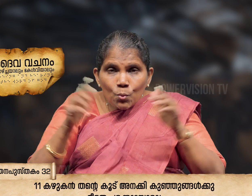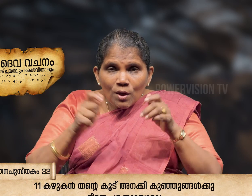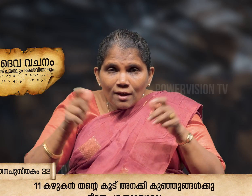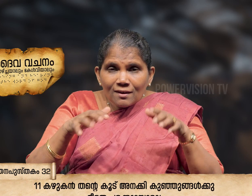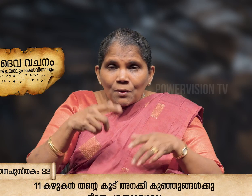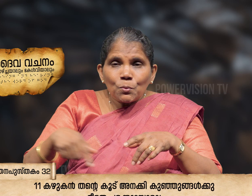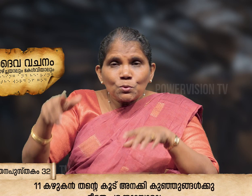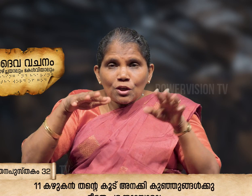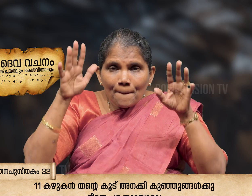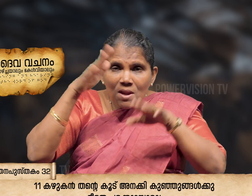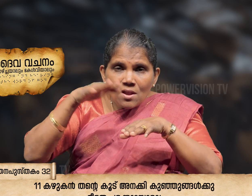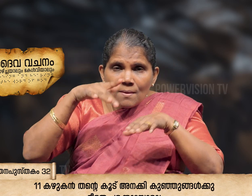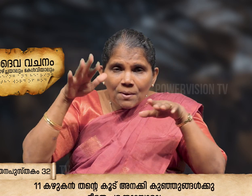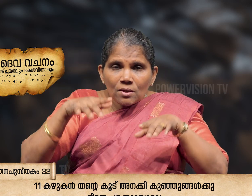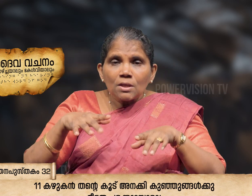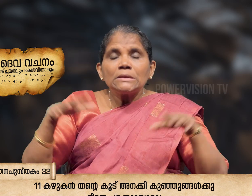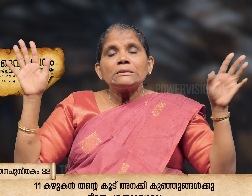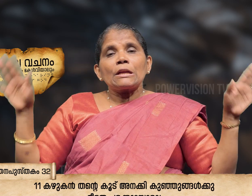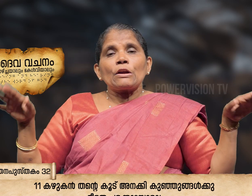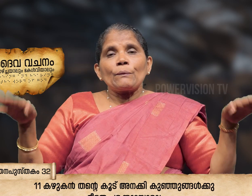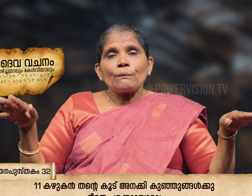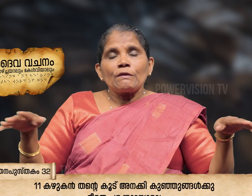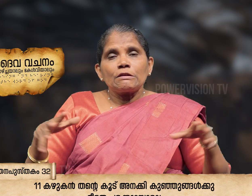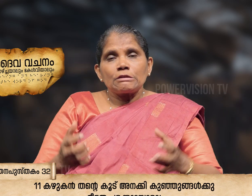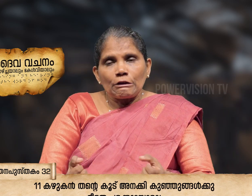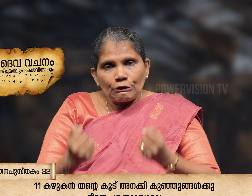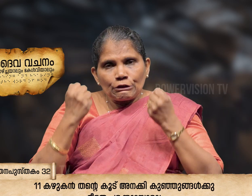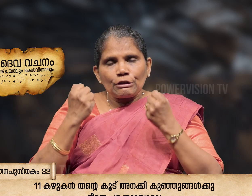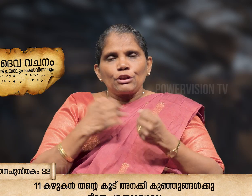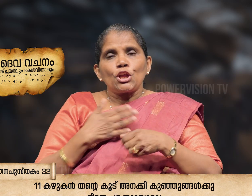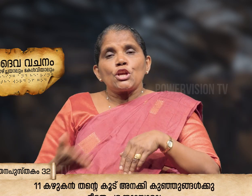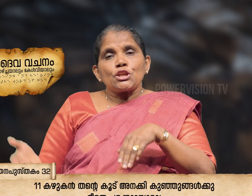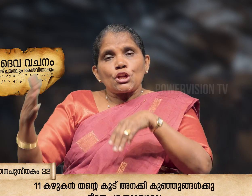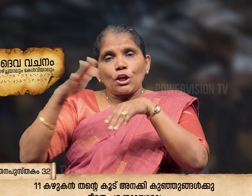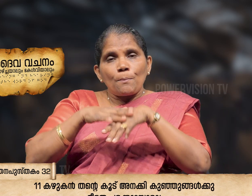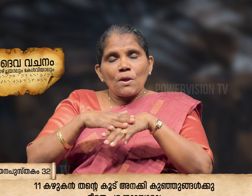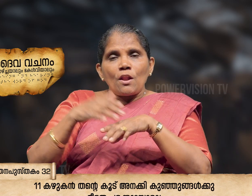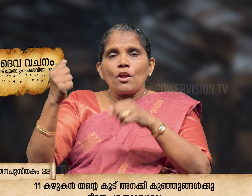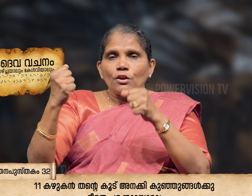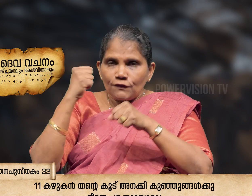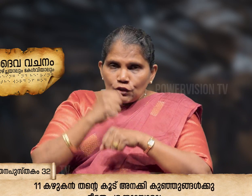മീതെ പറക്കും പോലെ താൻ ചിറകു വിരിച്ച് അവനെ എടുത്ത് തന്റെ ചിറകിന്മേൽ അവനെ വഹിച്ചു.